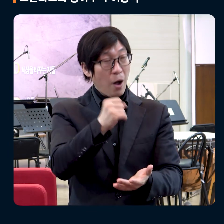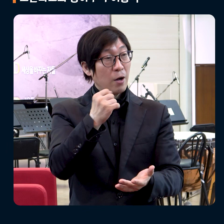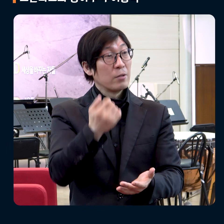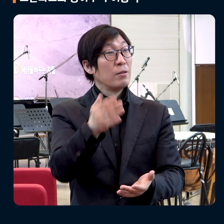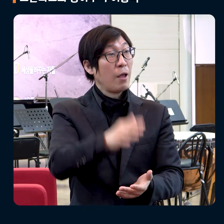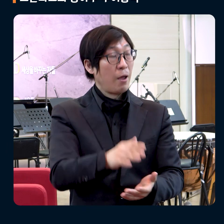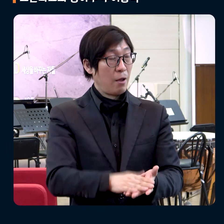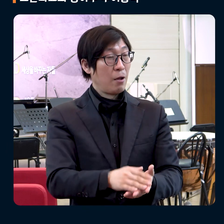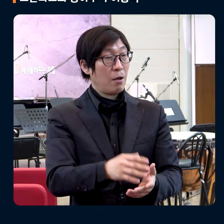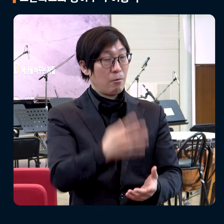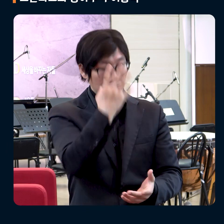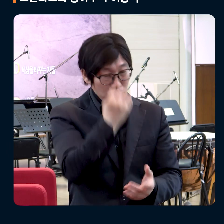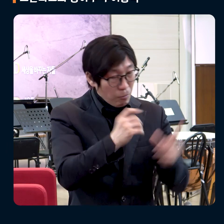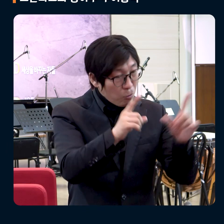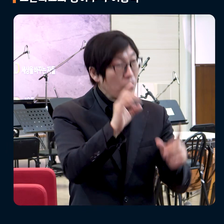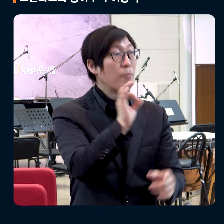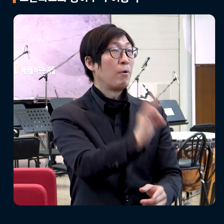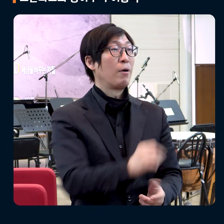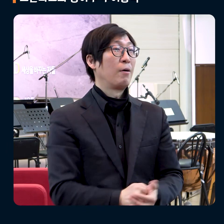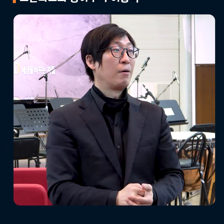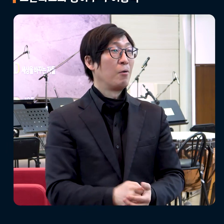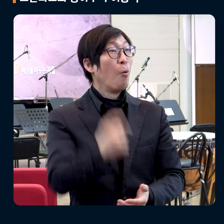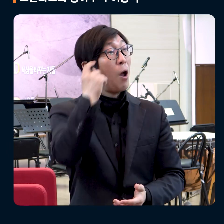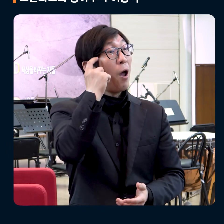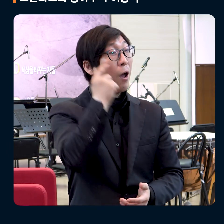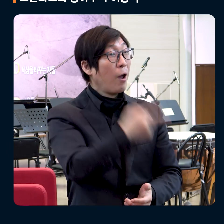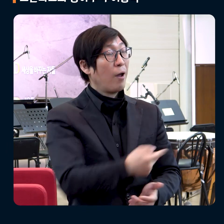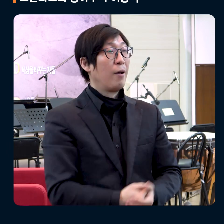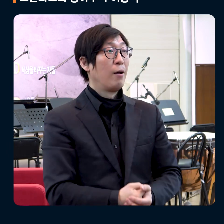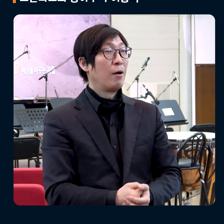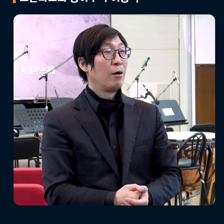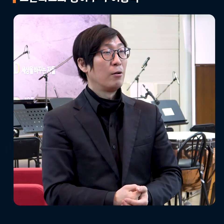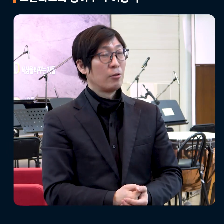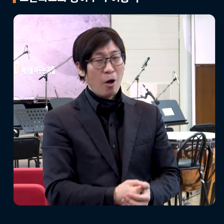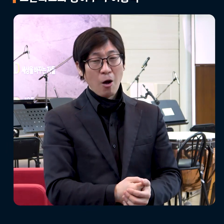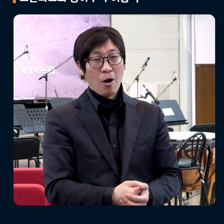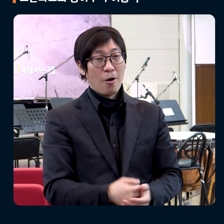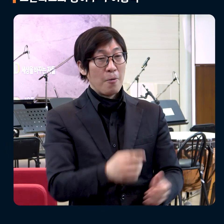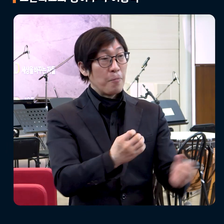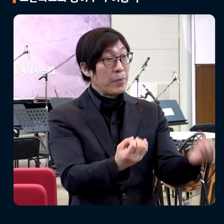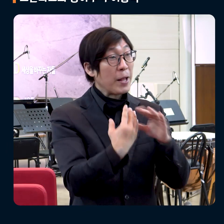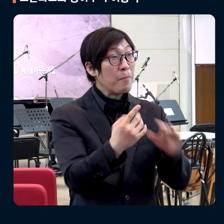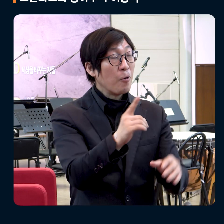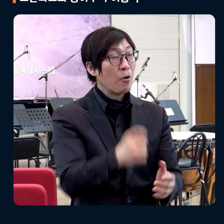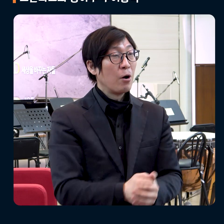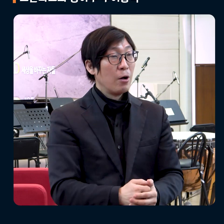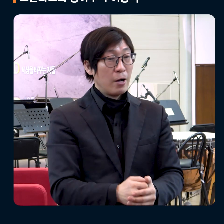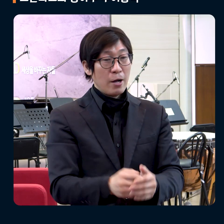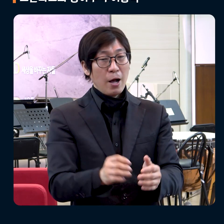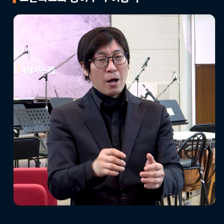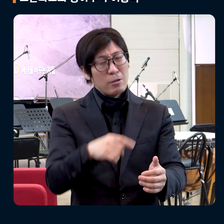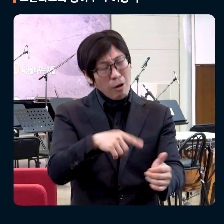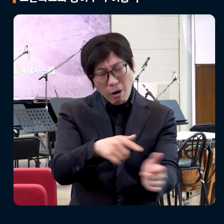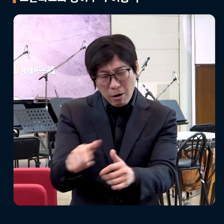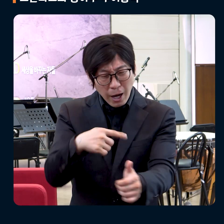우울하세요. 목사님 왜 그러세요? 그랬더니 내가 웬만한 사람 다 품는데 이분은 좀 힘들어. 왜요? 일단